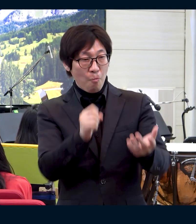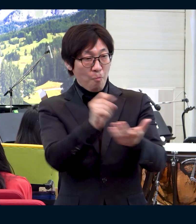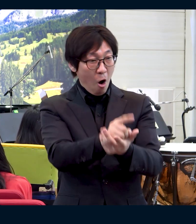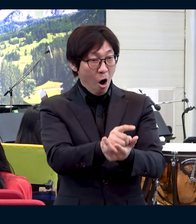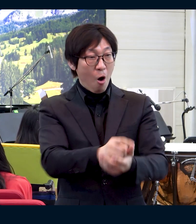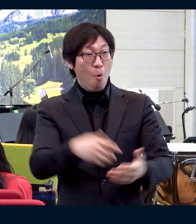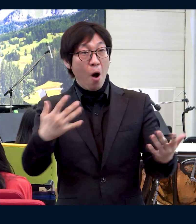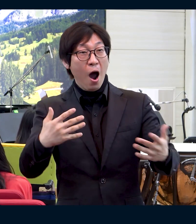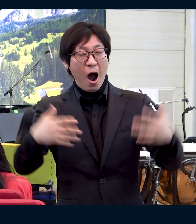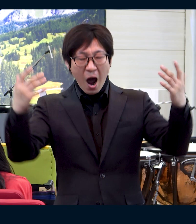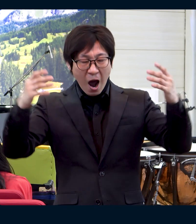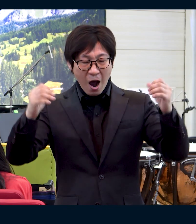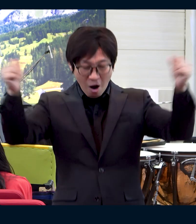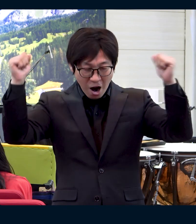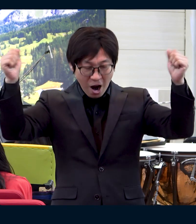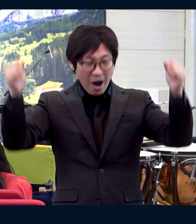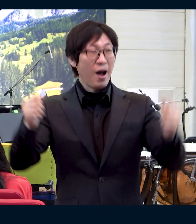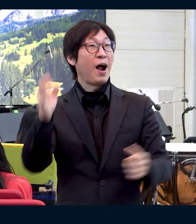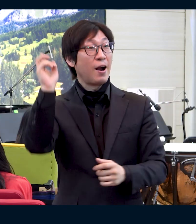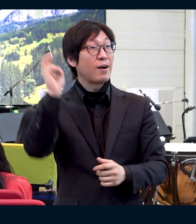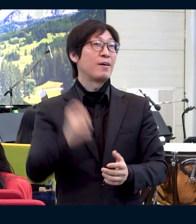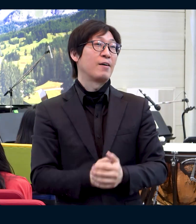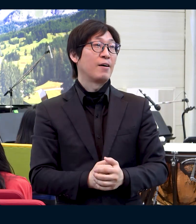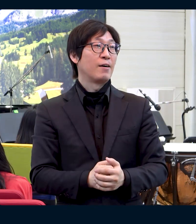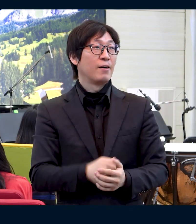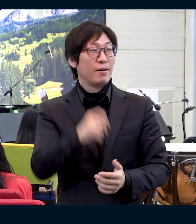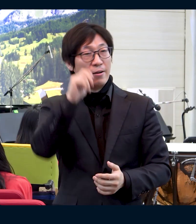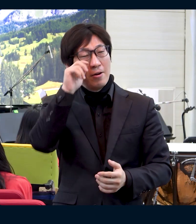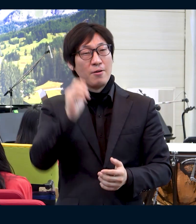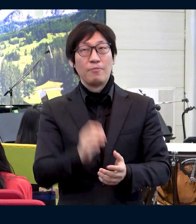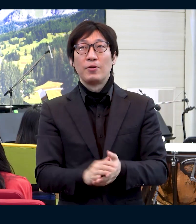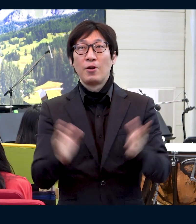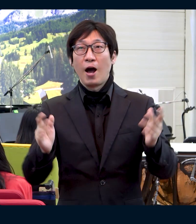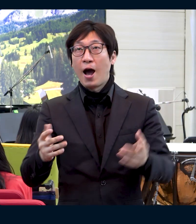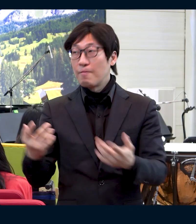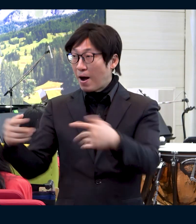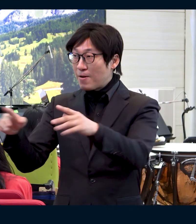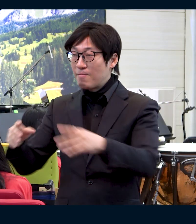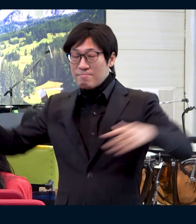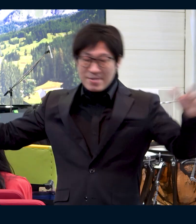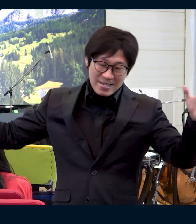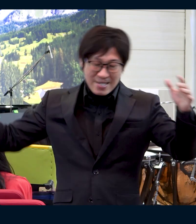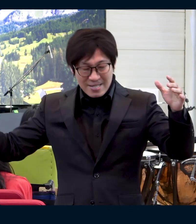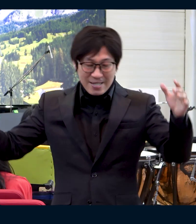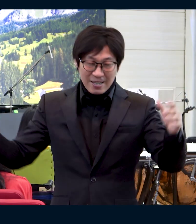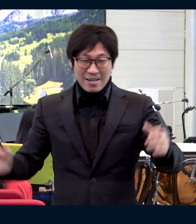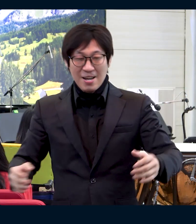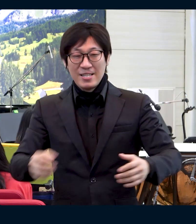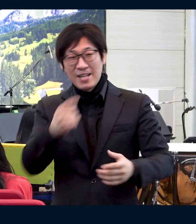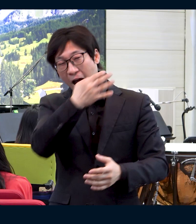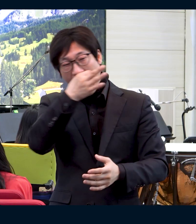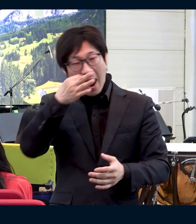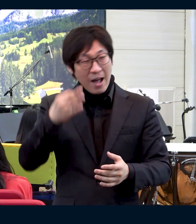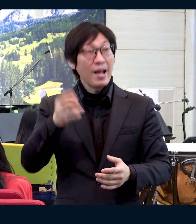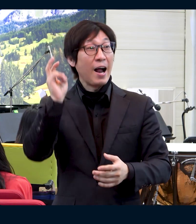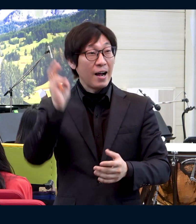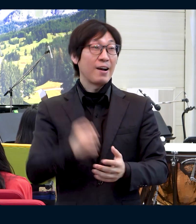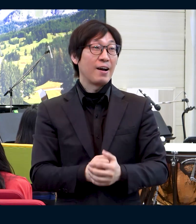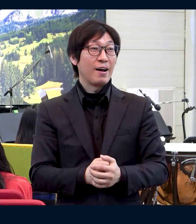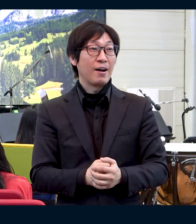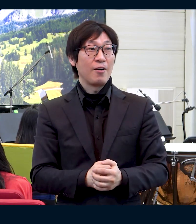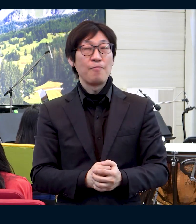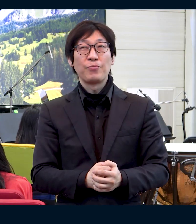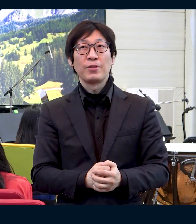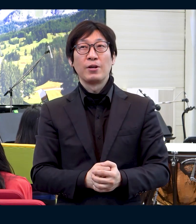우리 다 같이 일어나서 함성을 지르고 만세를 외치고 옆에 있는 사람을 막 끼어안고 끌어안고